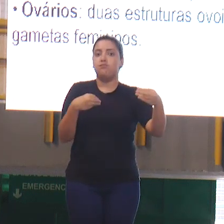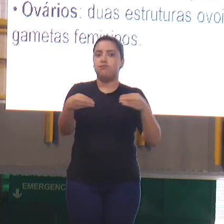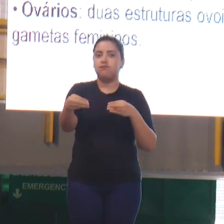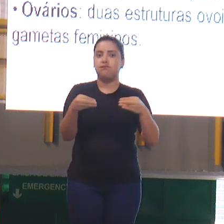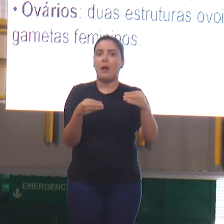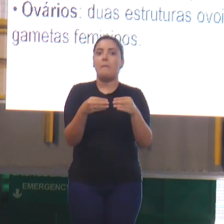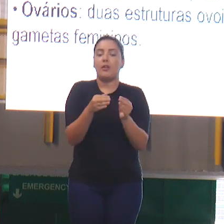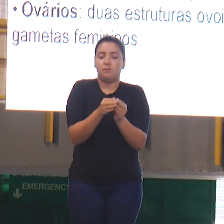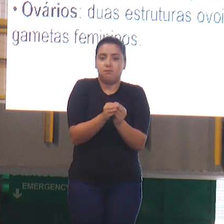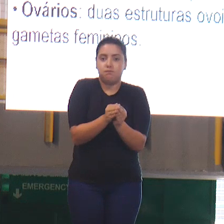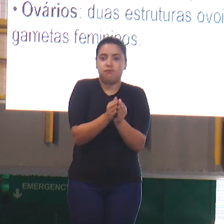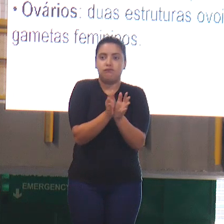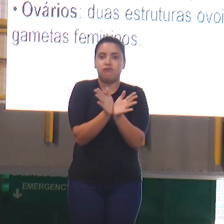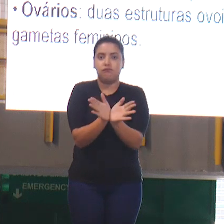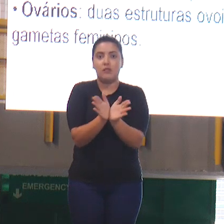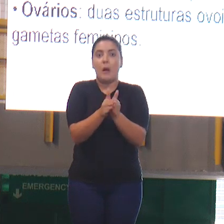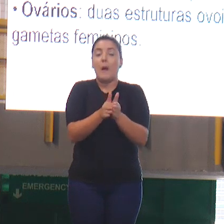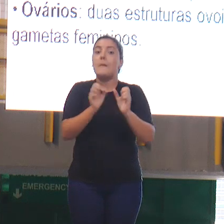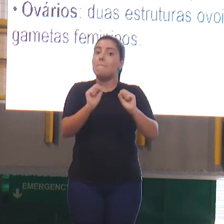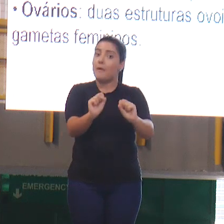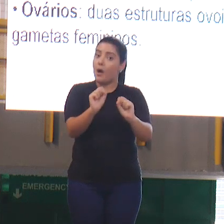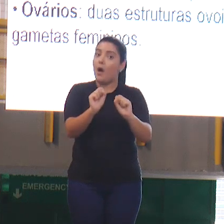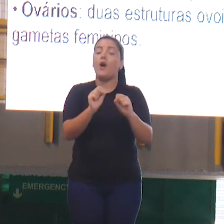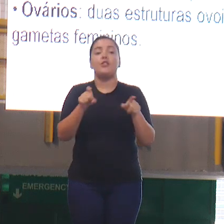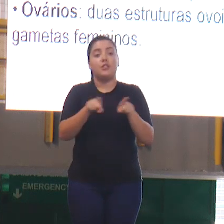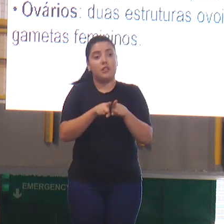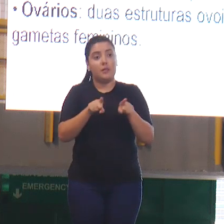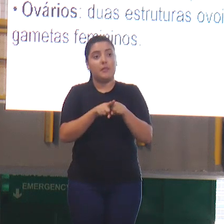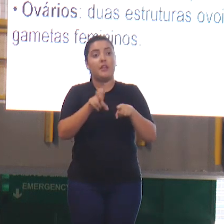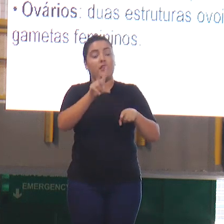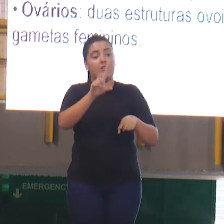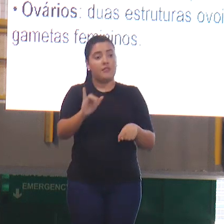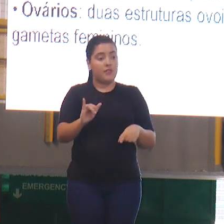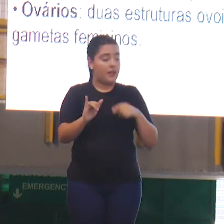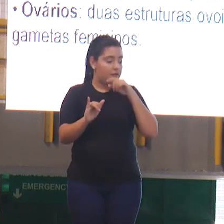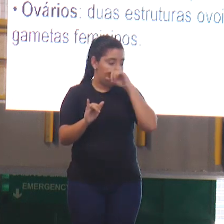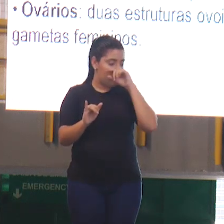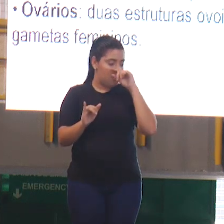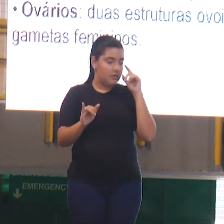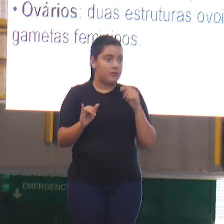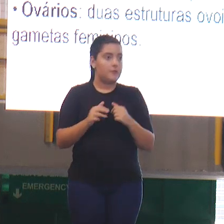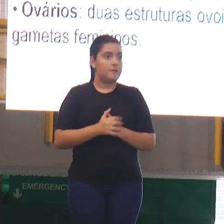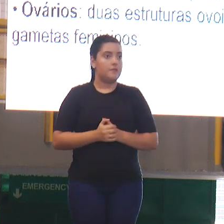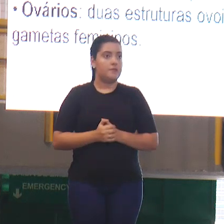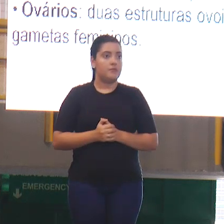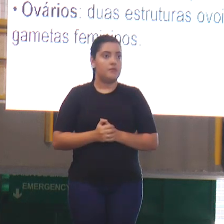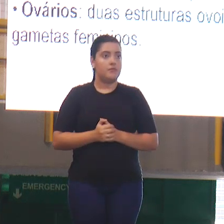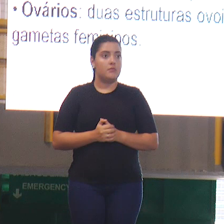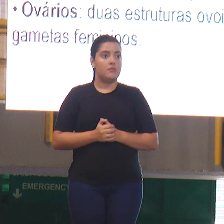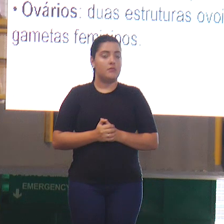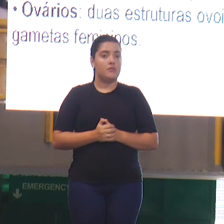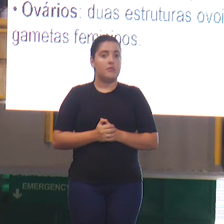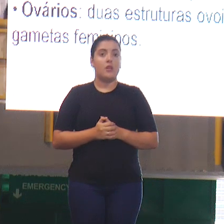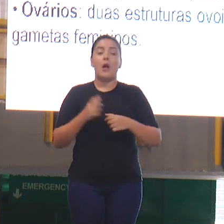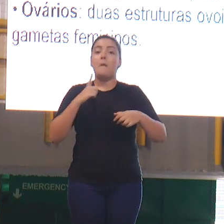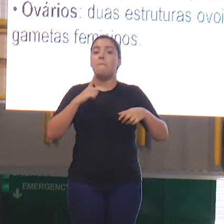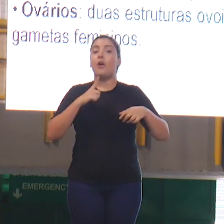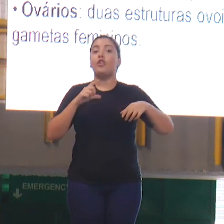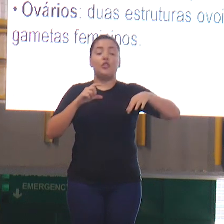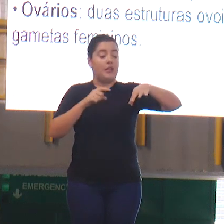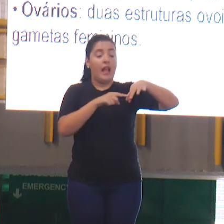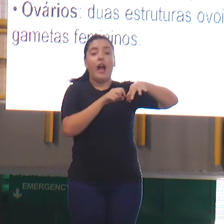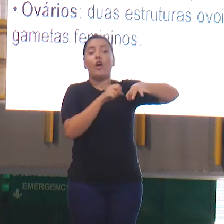elasticidade, e que esse ímen, ele vai ser perfurado para que ela possa quem? Passar o fluxo